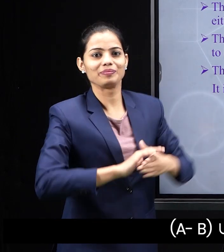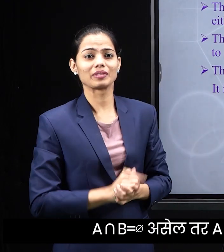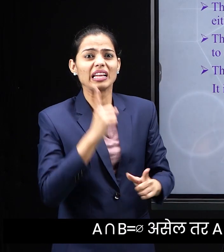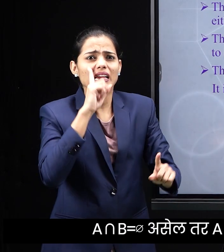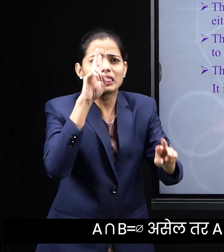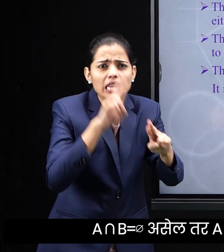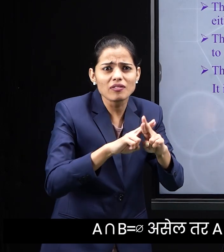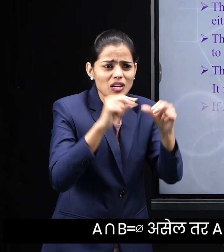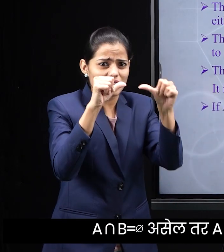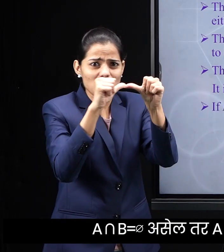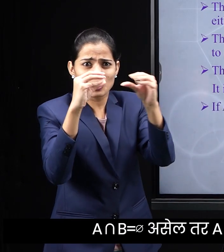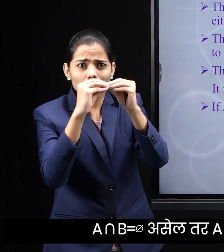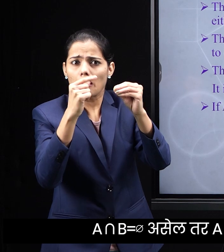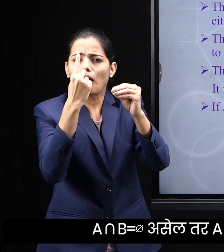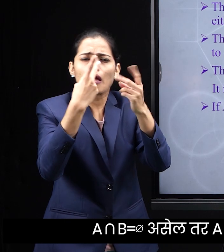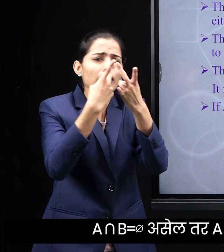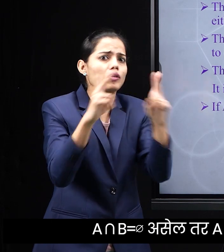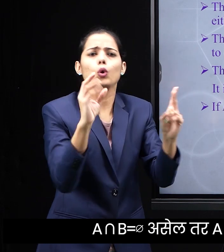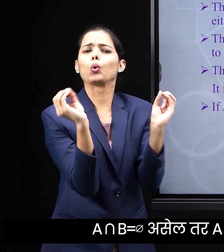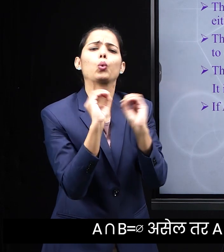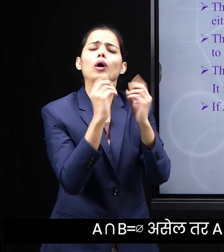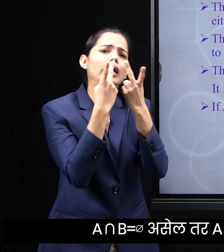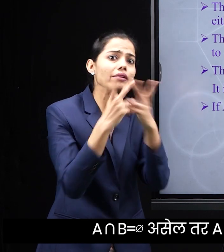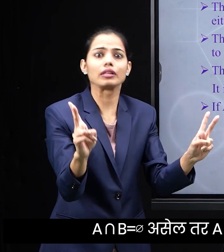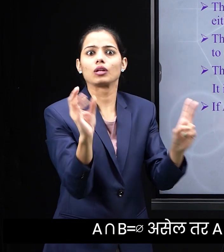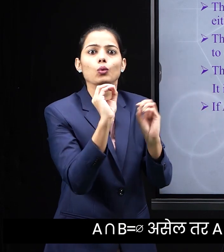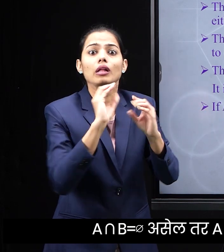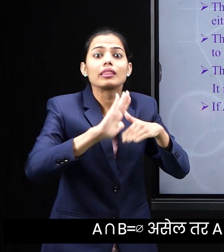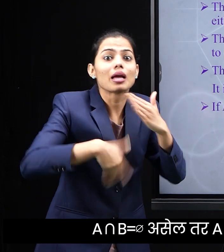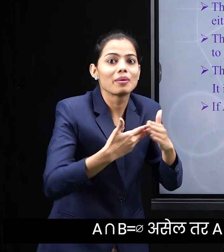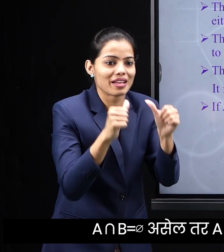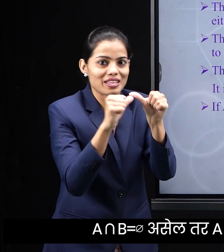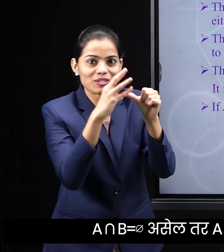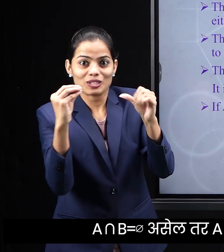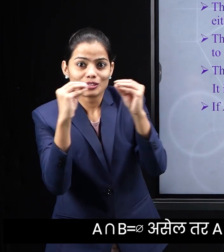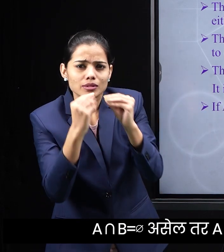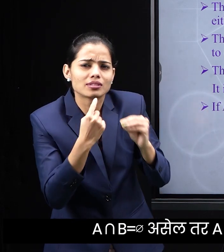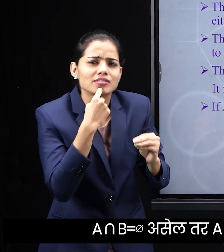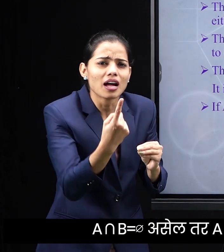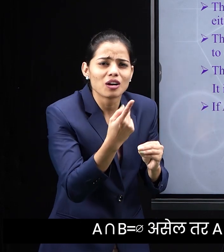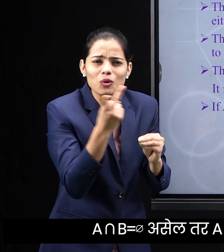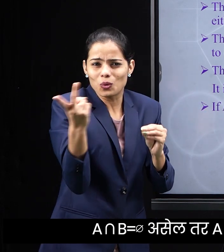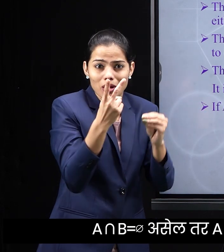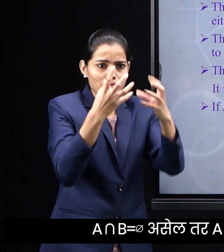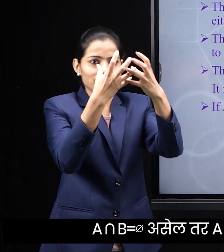A युनियन B असेल तर A आणि B हे विसंगत संच आहेत असे म्हटले जाते.